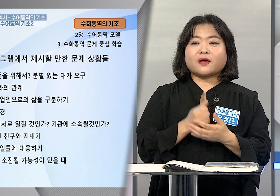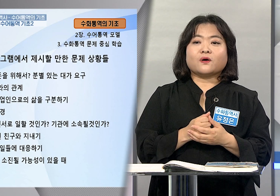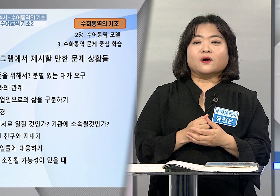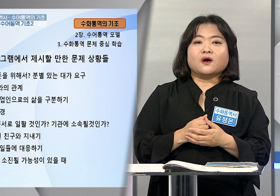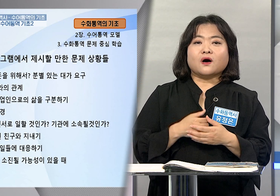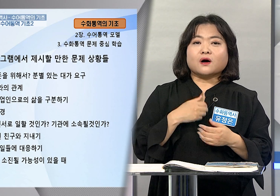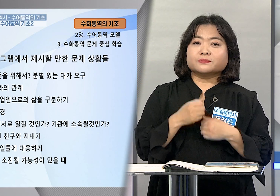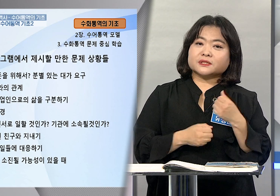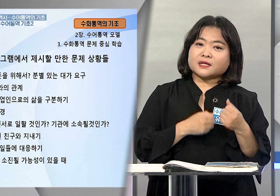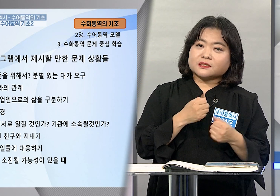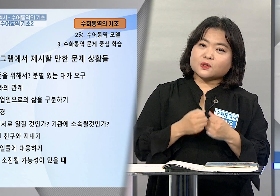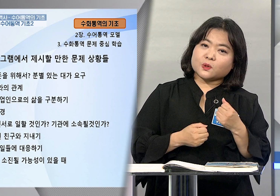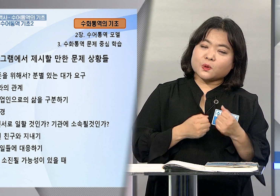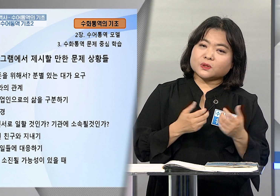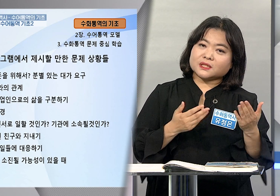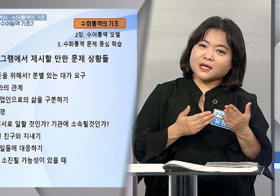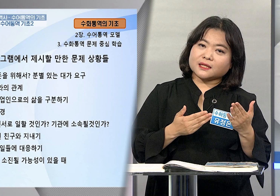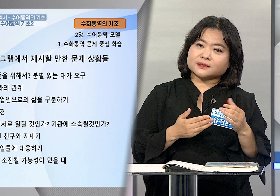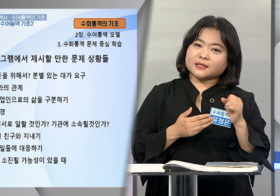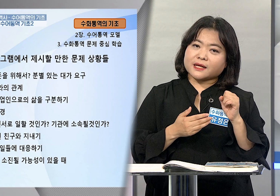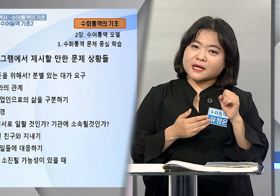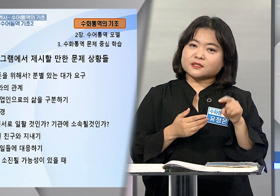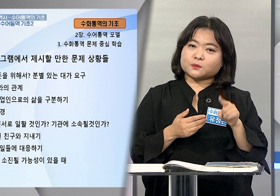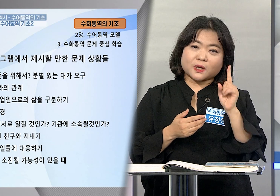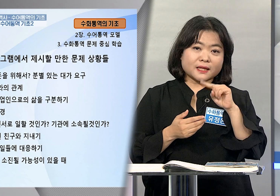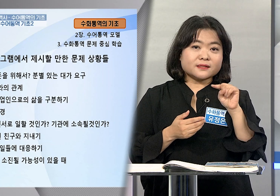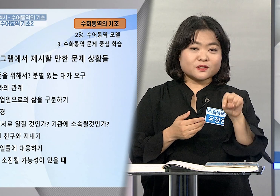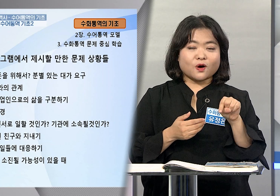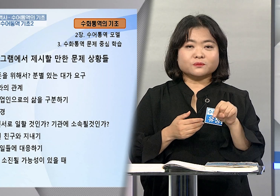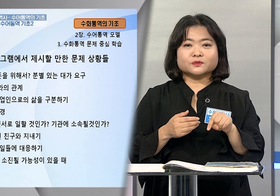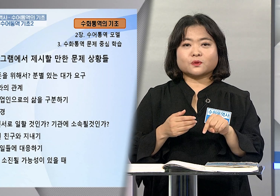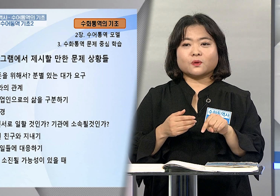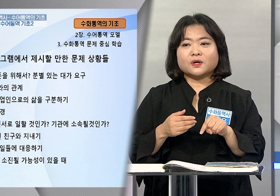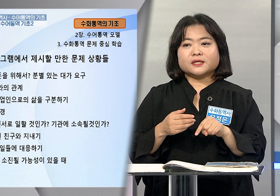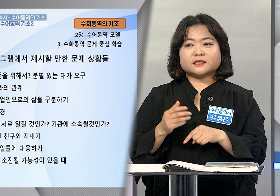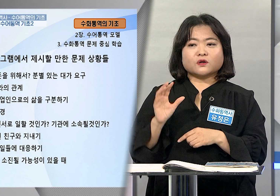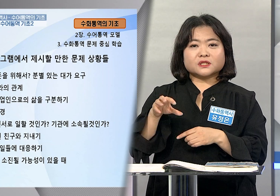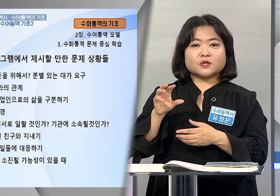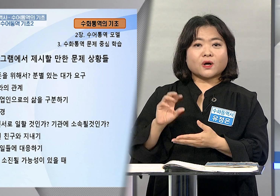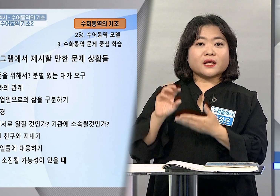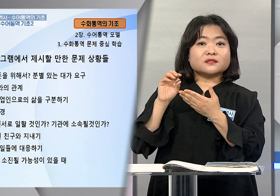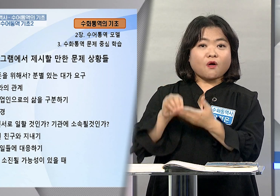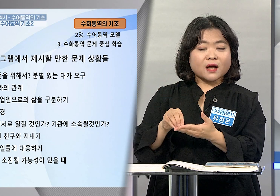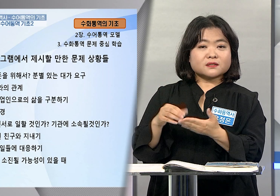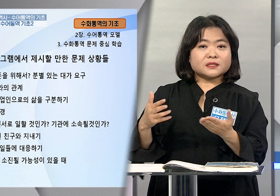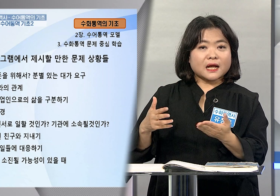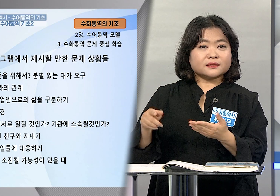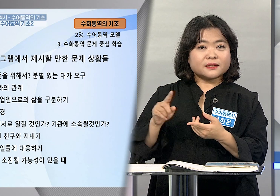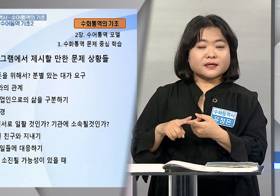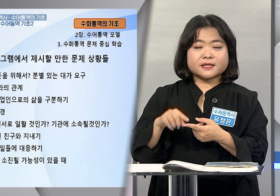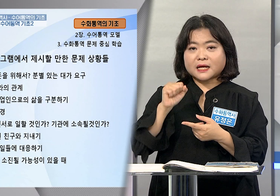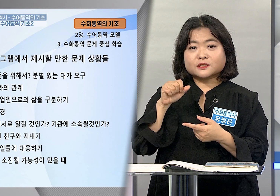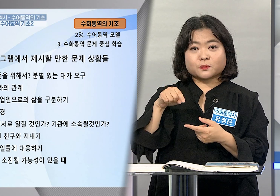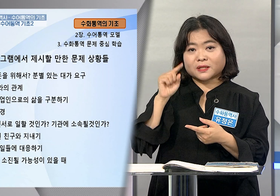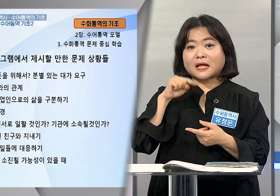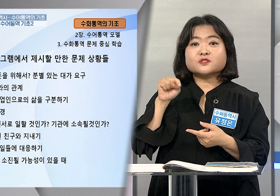있는데요. 프리랜서로 일하는 데의 장점과 단점, 또 이제 어디 기관에 들어가서 일하는 데의 장점과